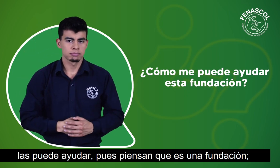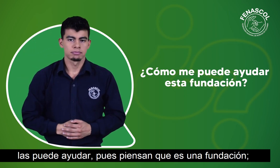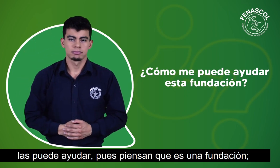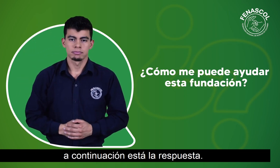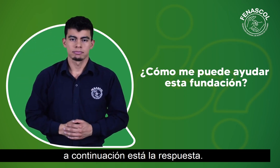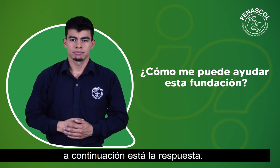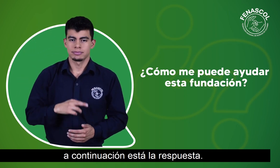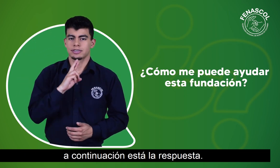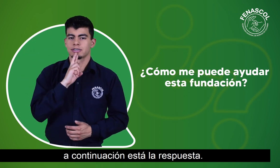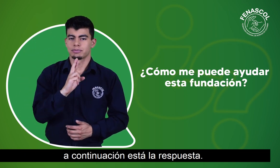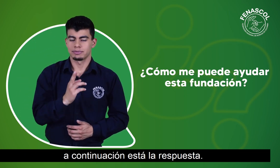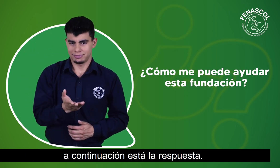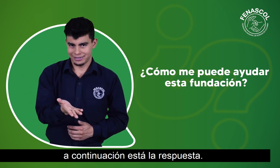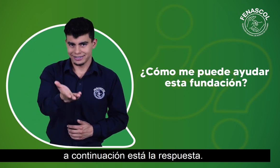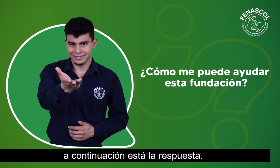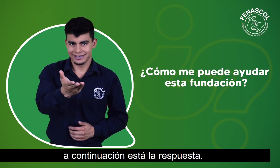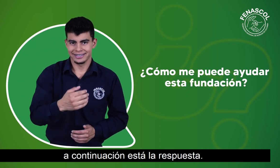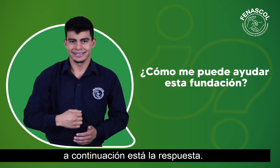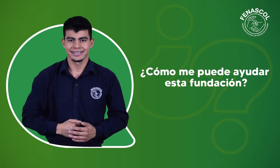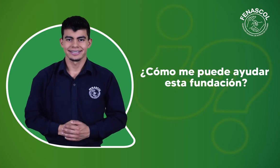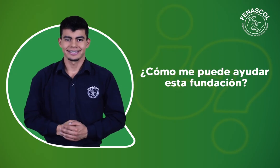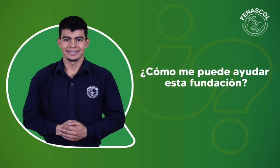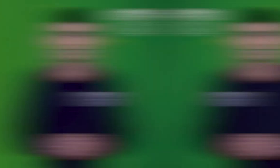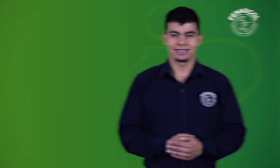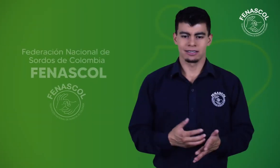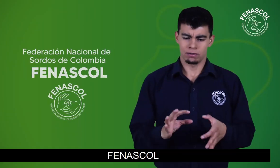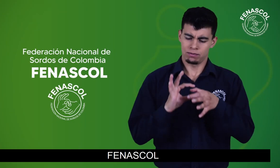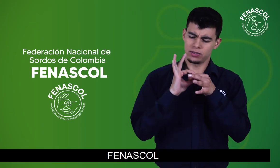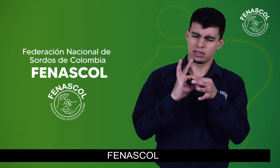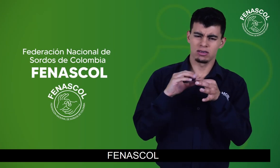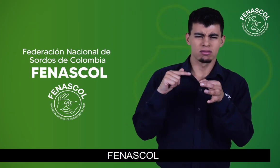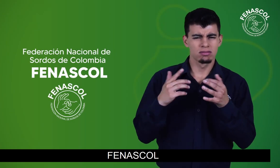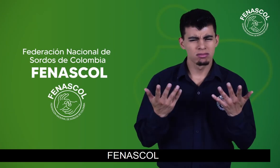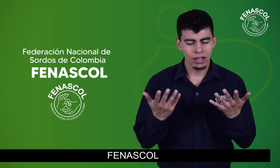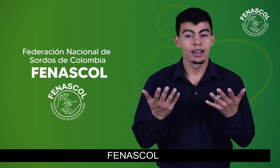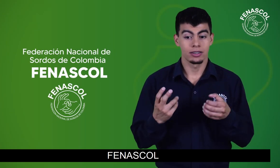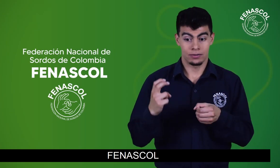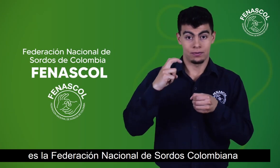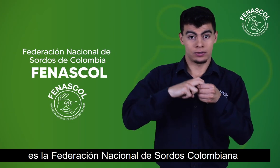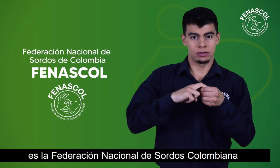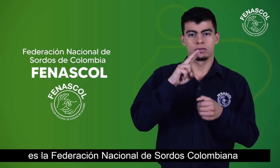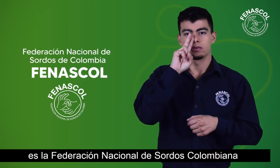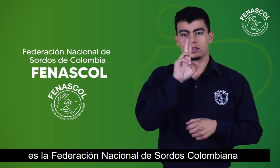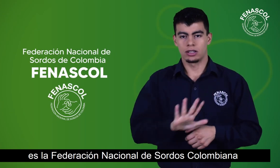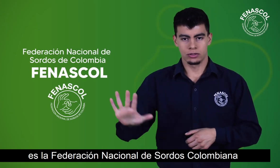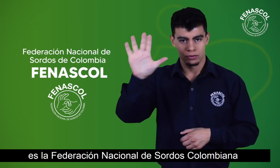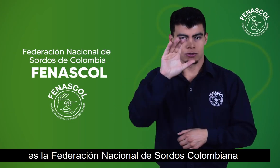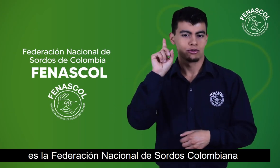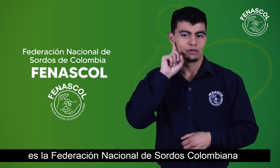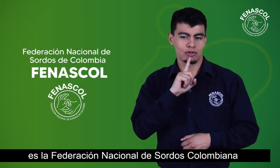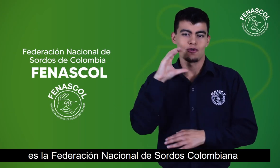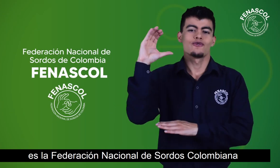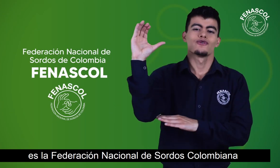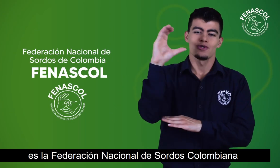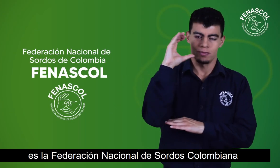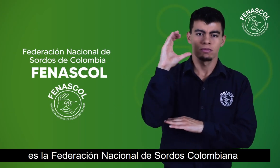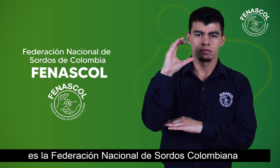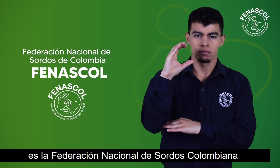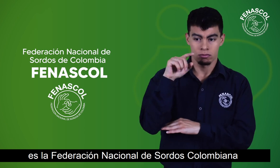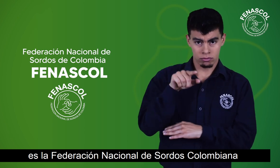A continuación está la respuesta. FENASCOL es la Federación Nacional de Sordos de Colombia